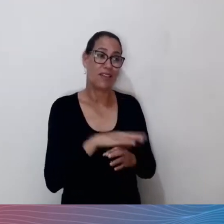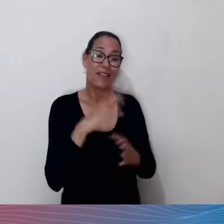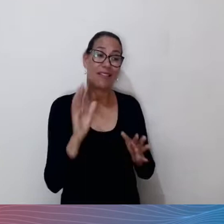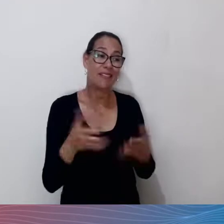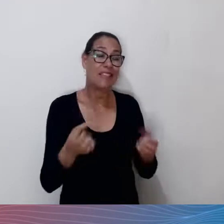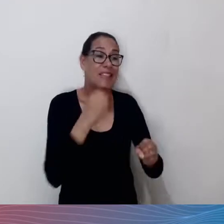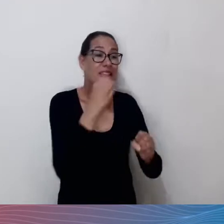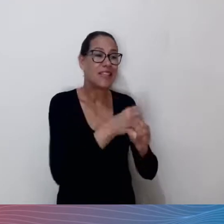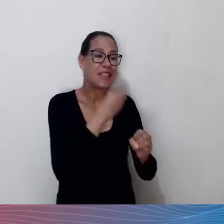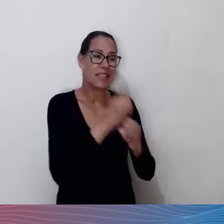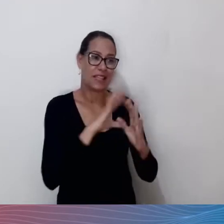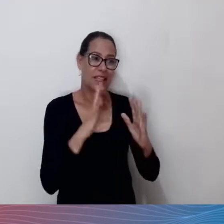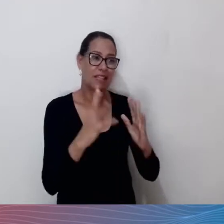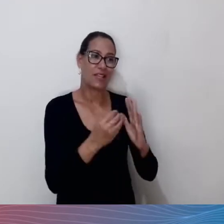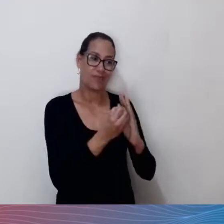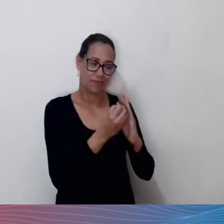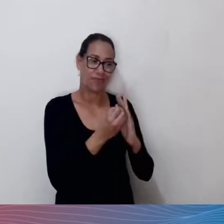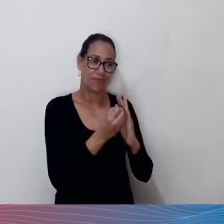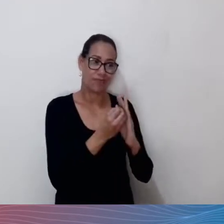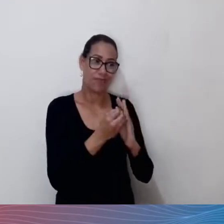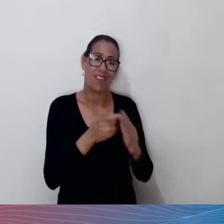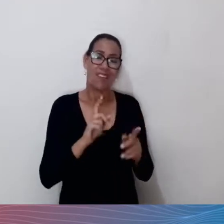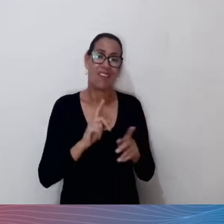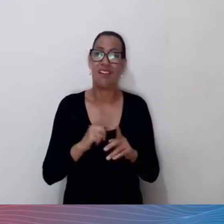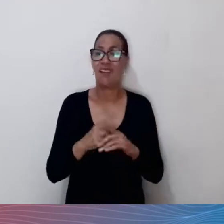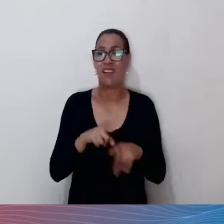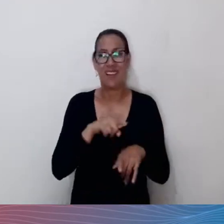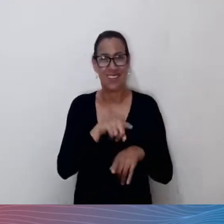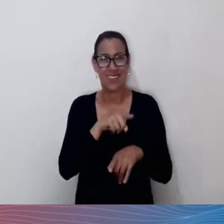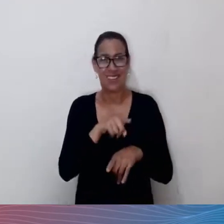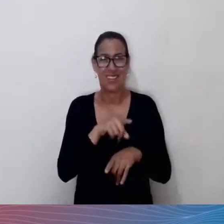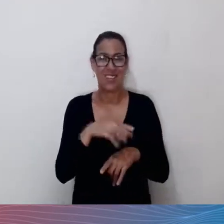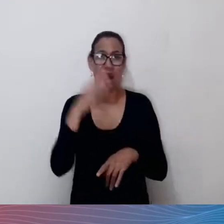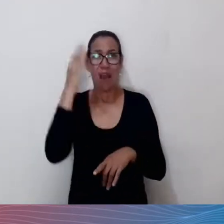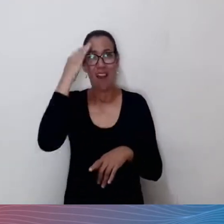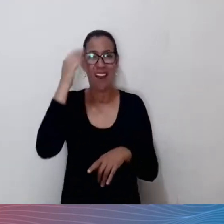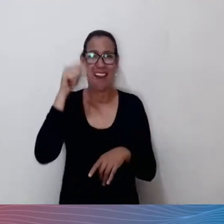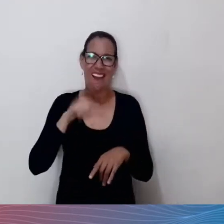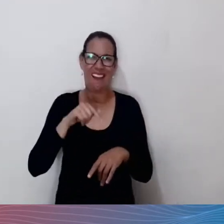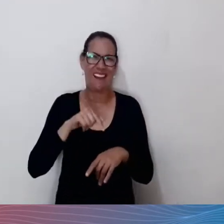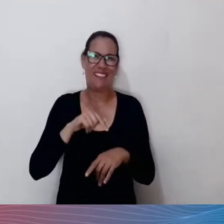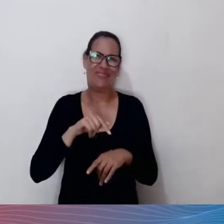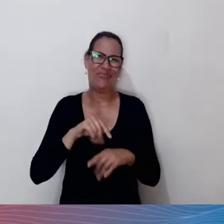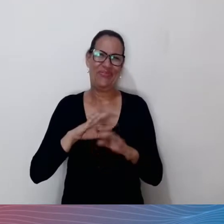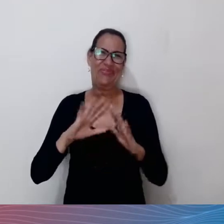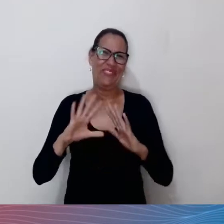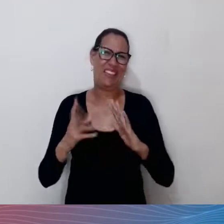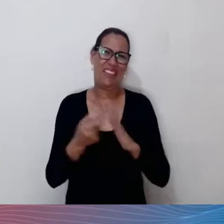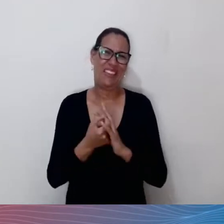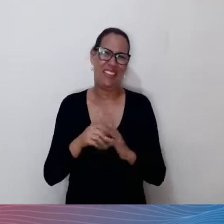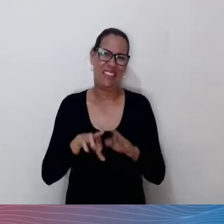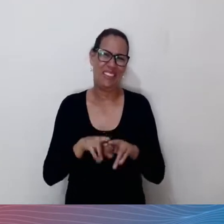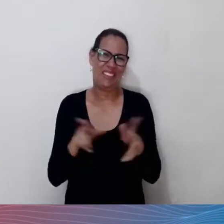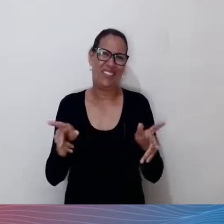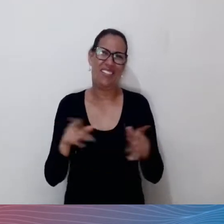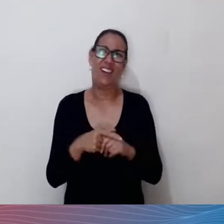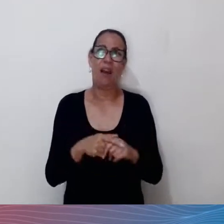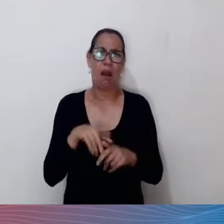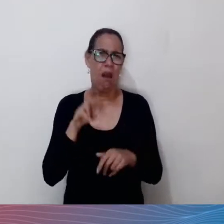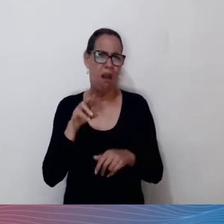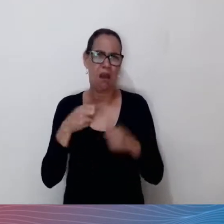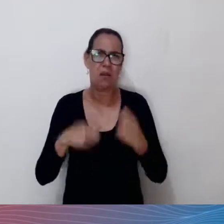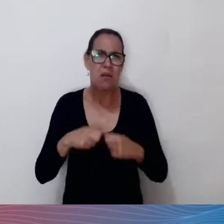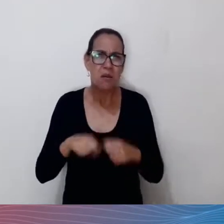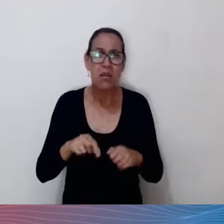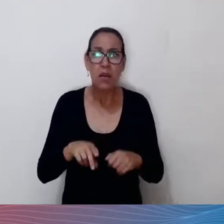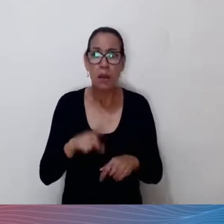Porque senão ele vai pensar, aqui na igreja é diferente, não encontrei aquilo que eu precisava e cai fora. Não, conscientiza essas pessoas,